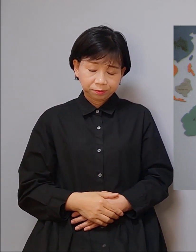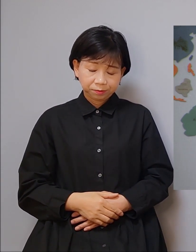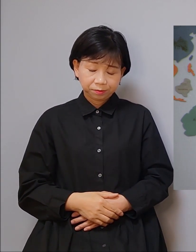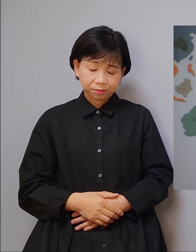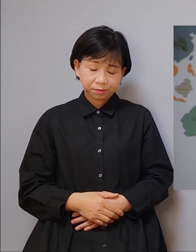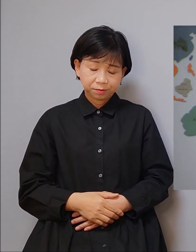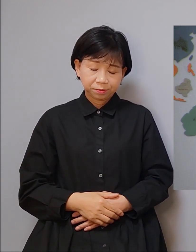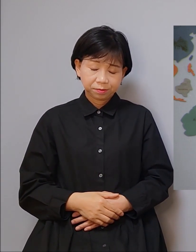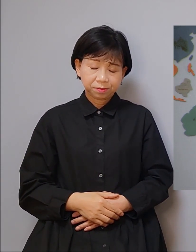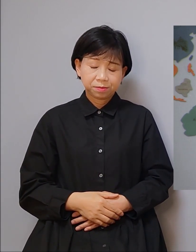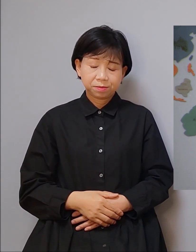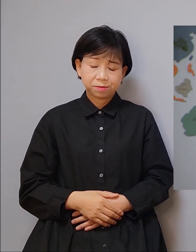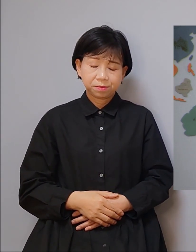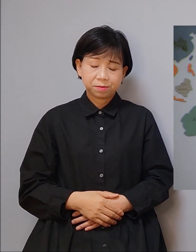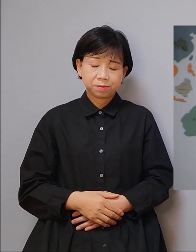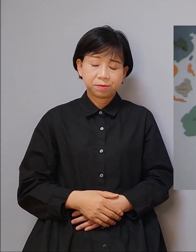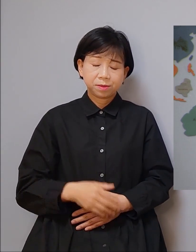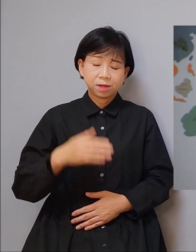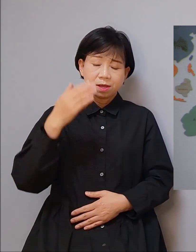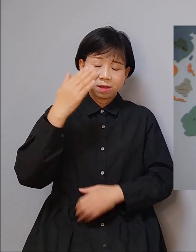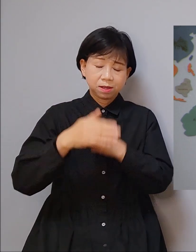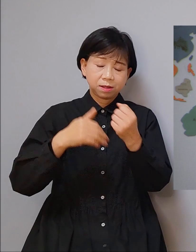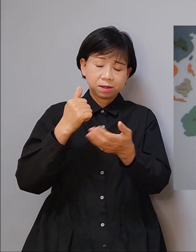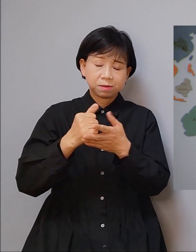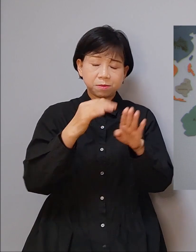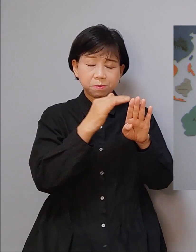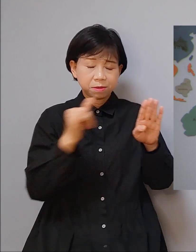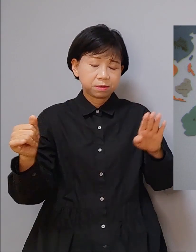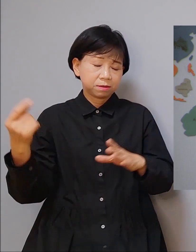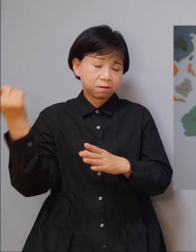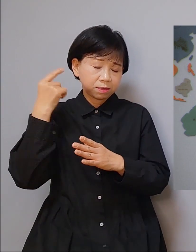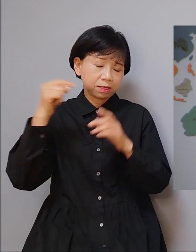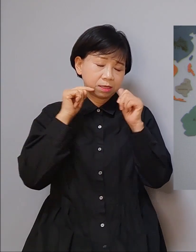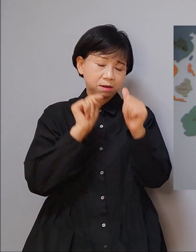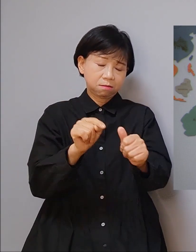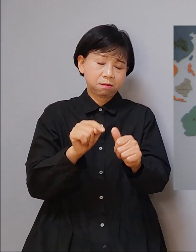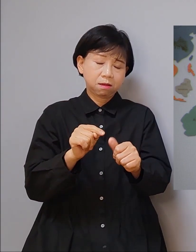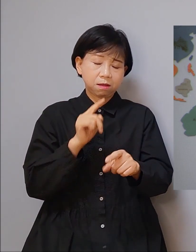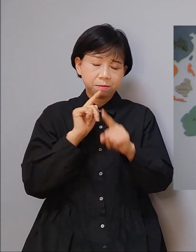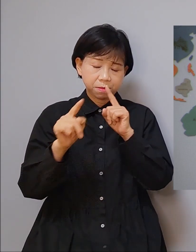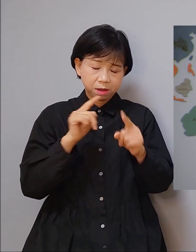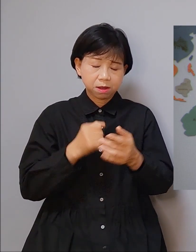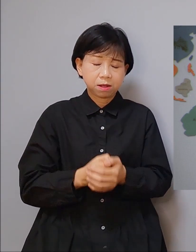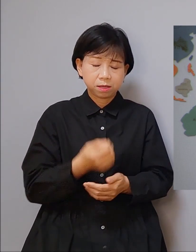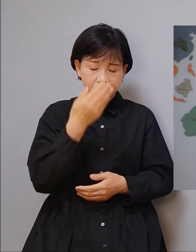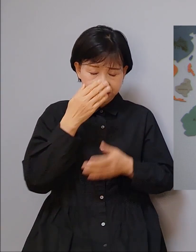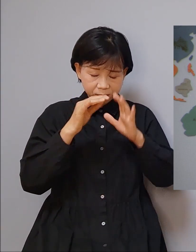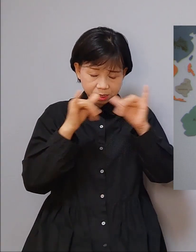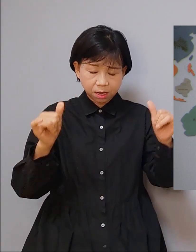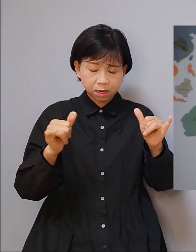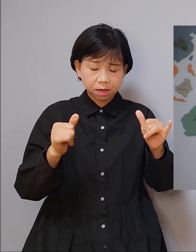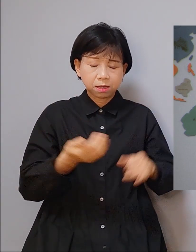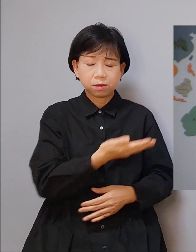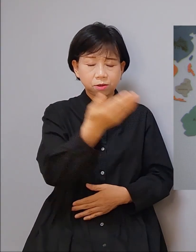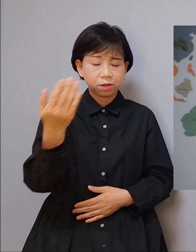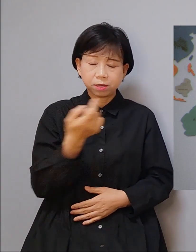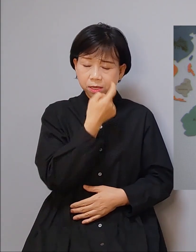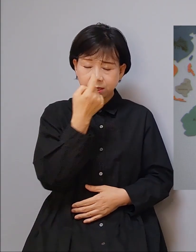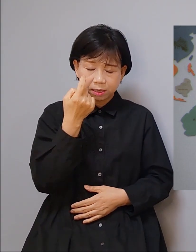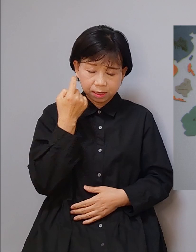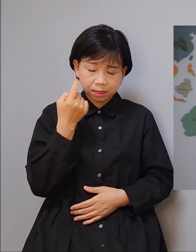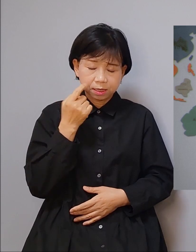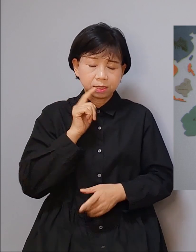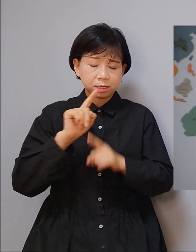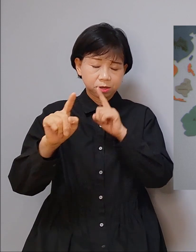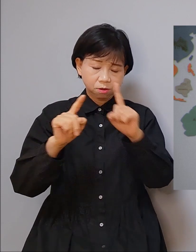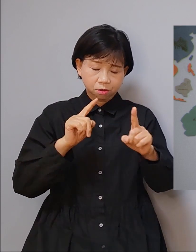내 백성들아 들을지어다. 내가 말하리라. 이스라엘아 내가 네게 증언하리라. 나는